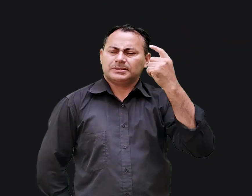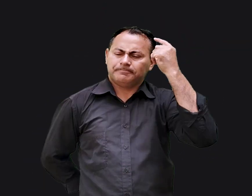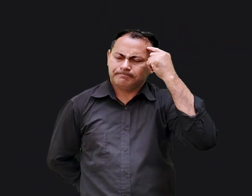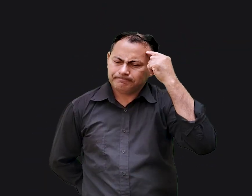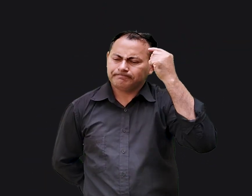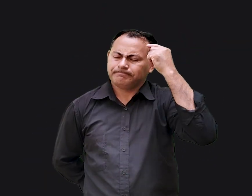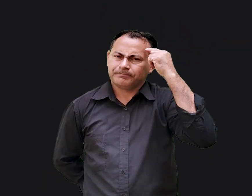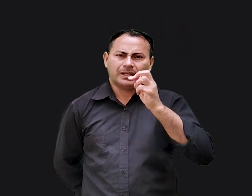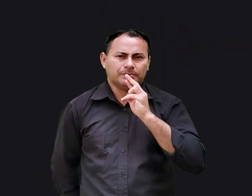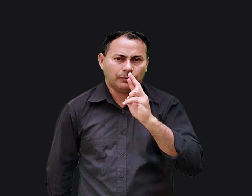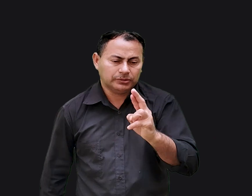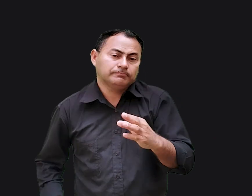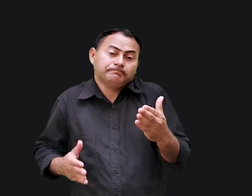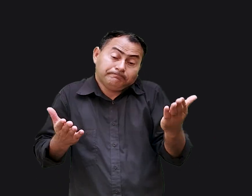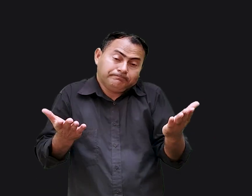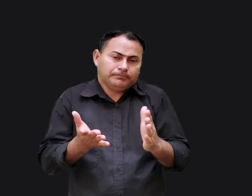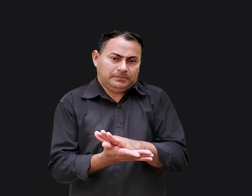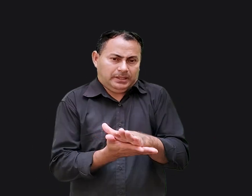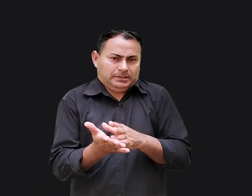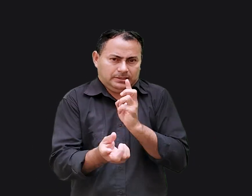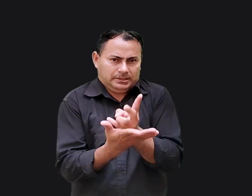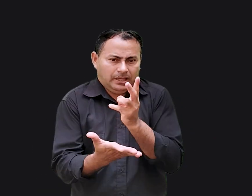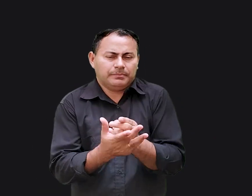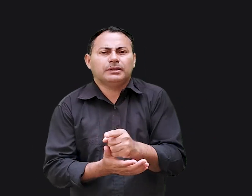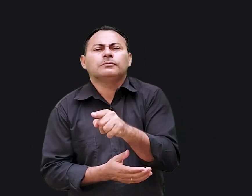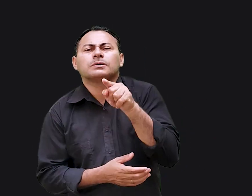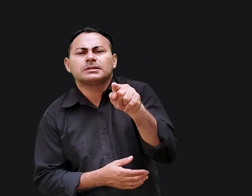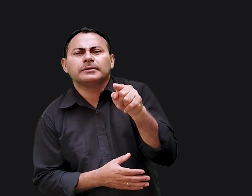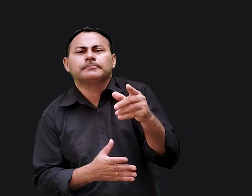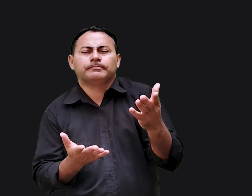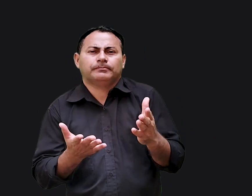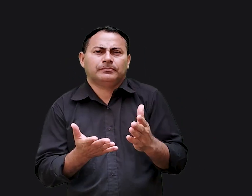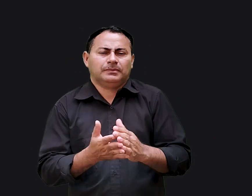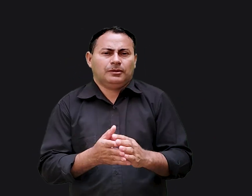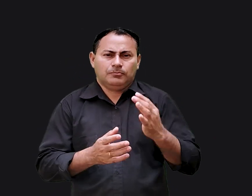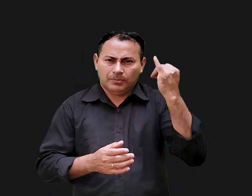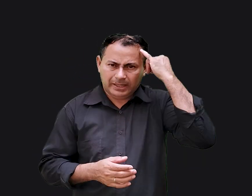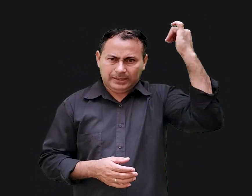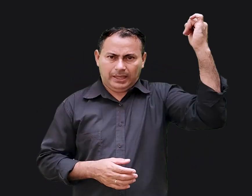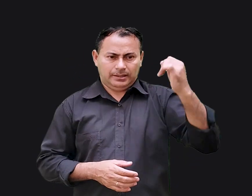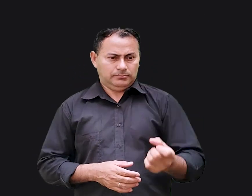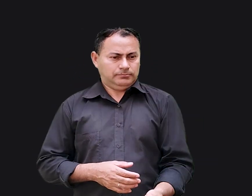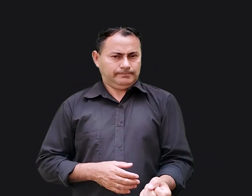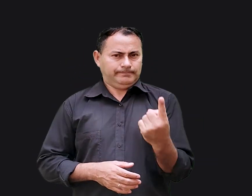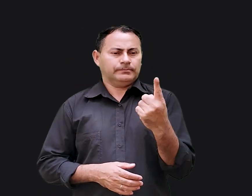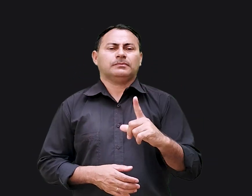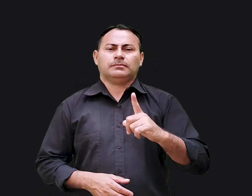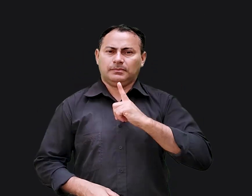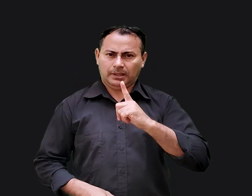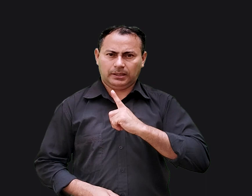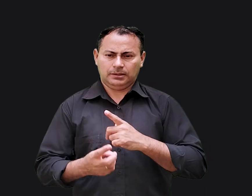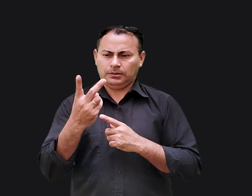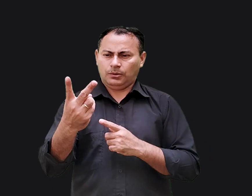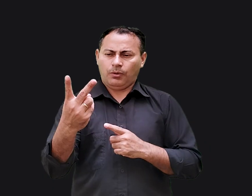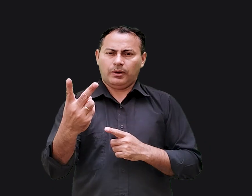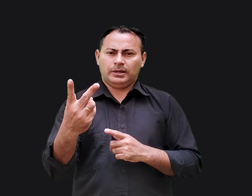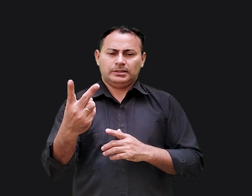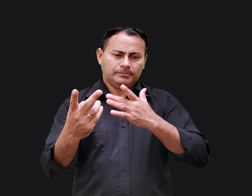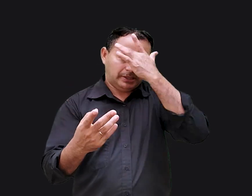e respondi, bom, nem sempre, e você, hein? Há uma ideia implícita de que existem 2 tipos de